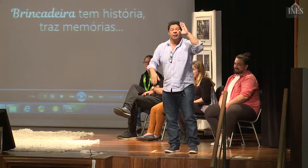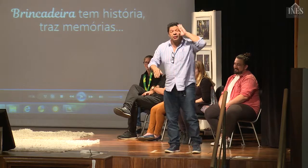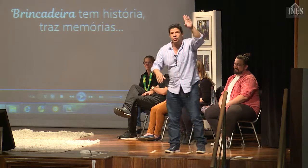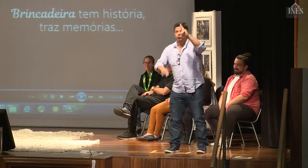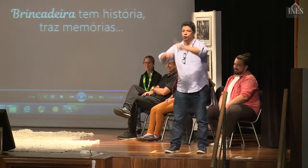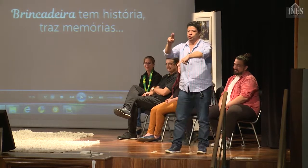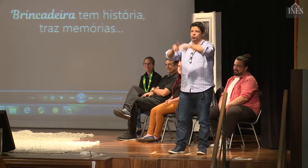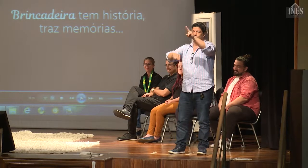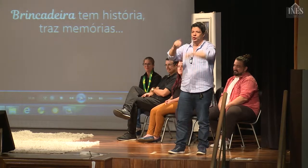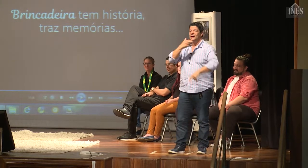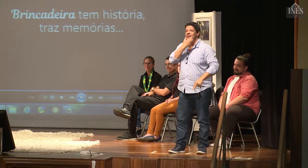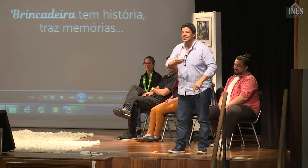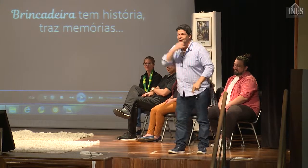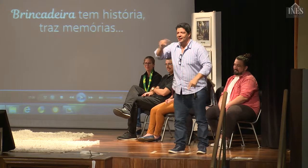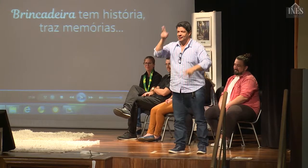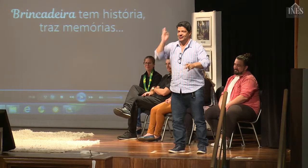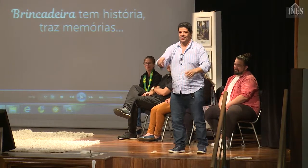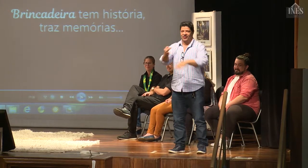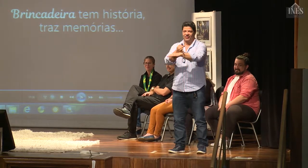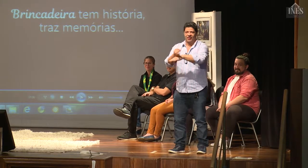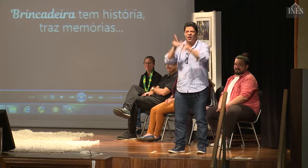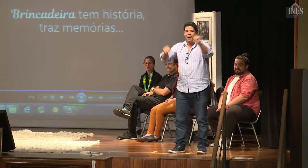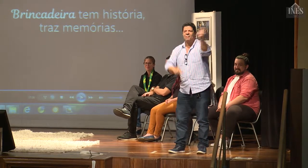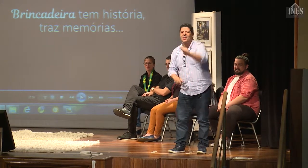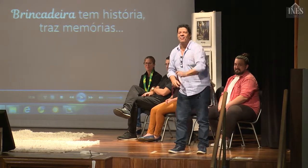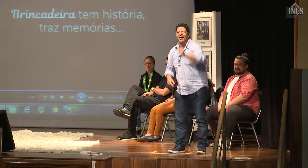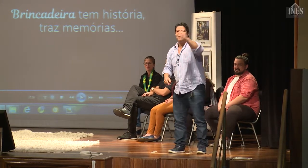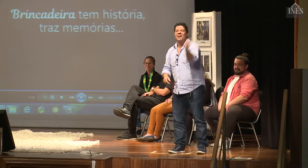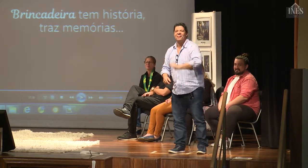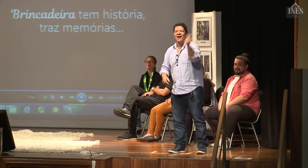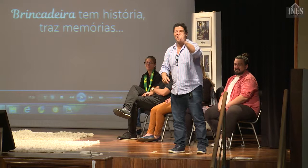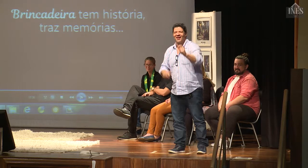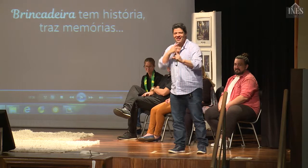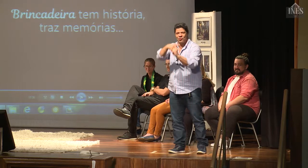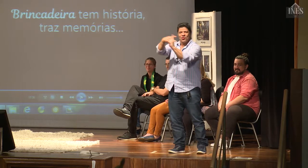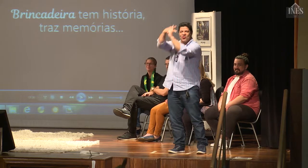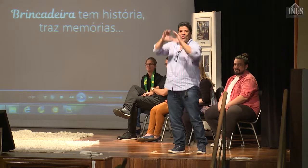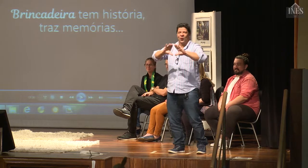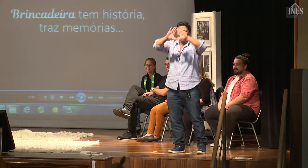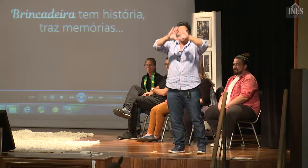abril, maio, só em junho. Em dezembro também, soltar pipa. Vocês lembram